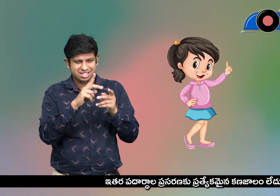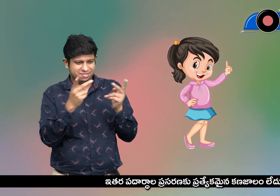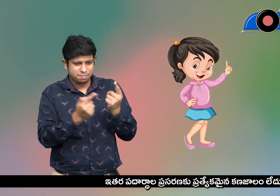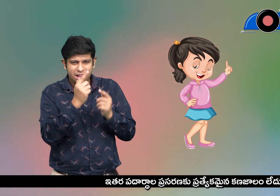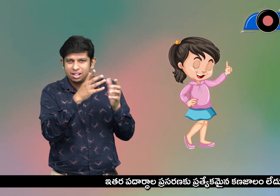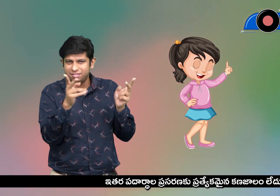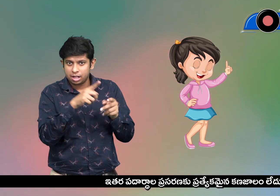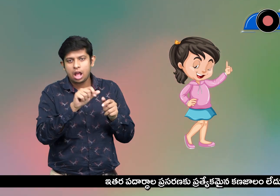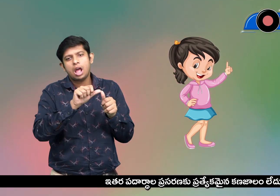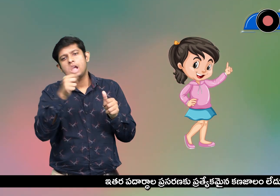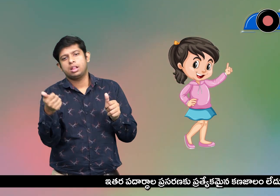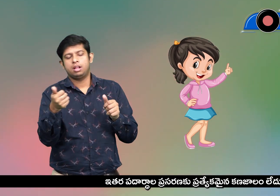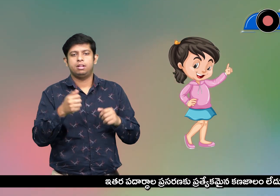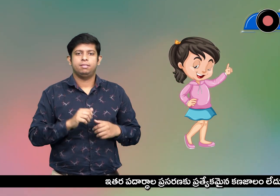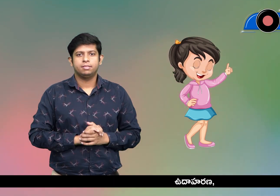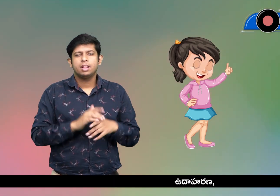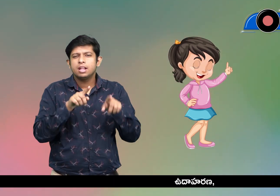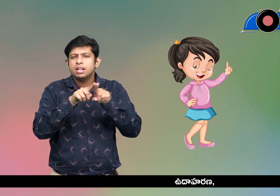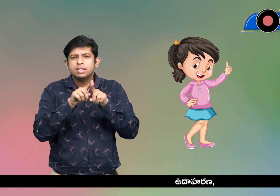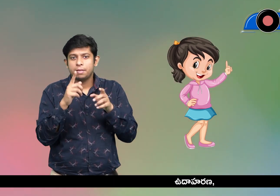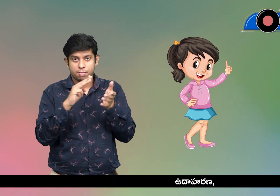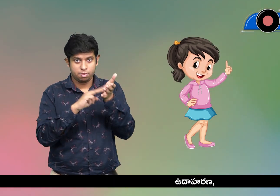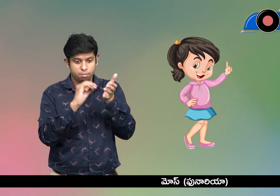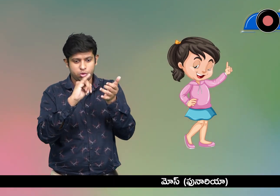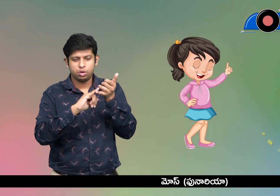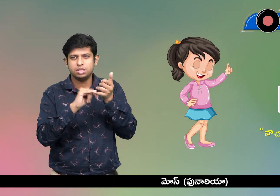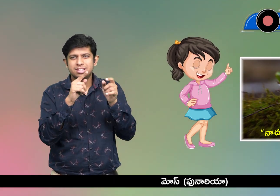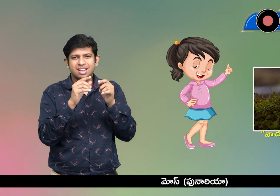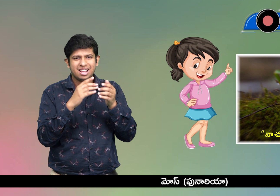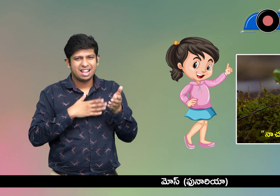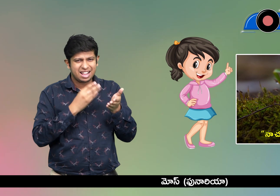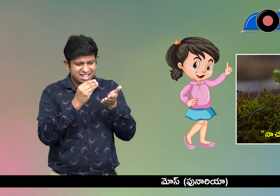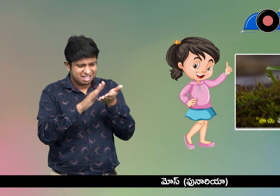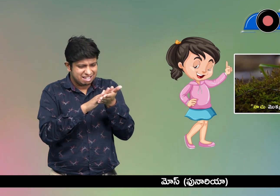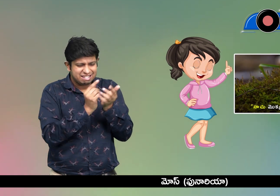ప్రత్యేకమైన కణజాలం లేదు. ఉదాహరణ: మోస్, ఫునారియా